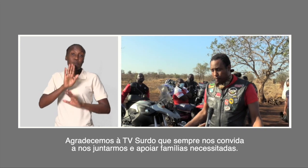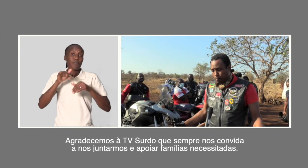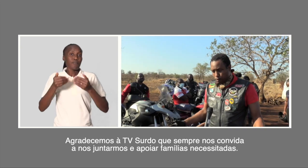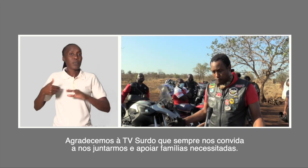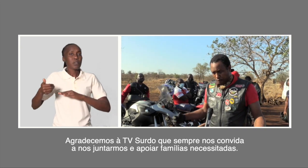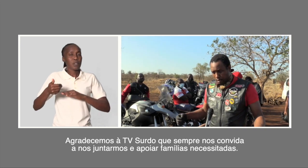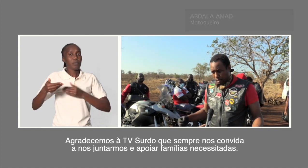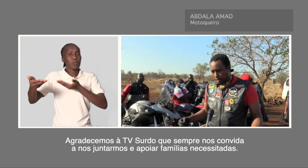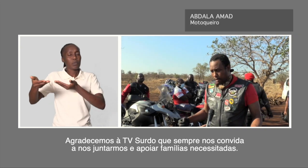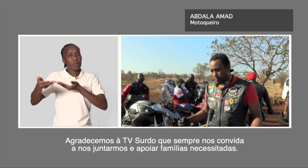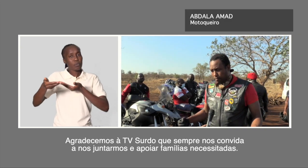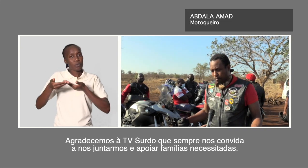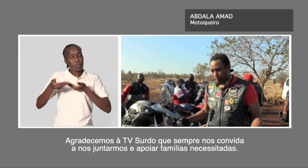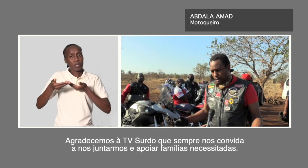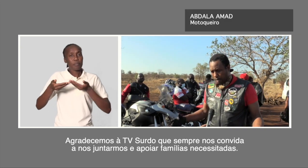que sempre nos convida